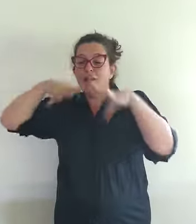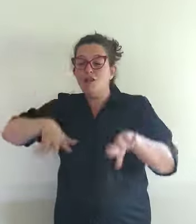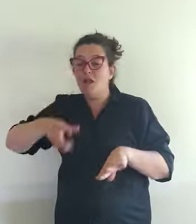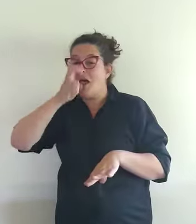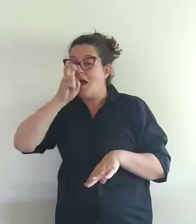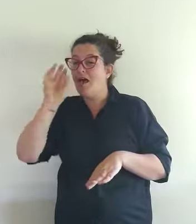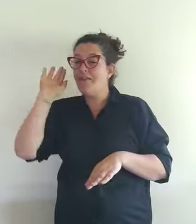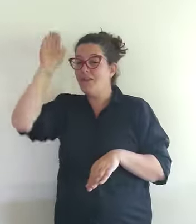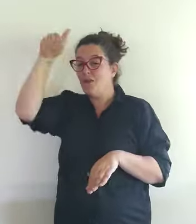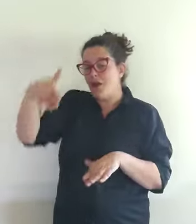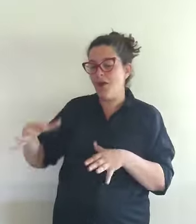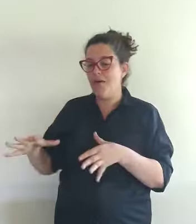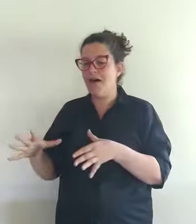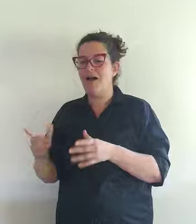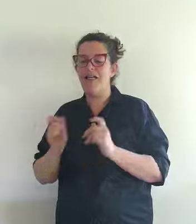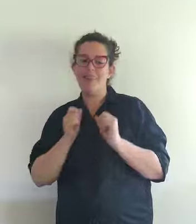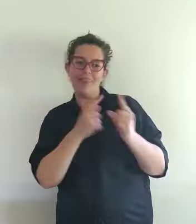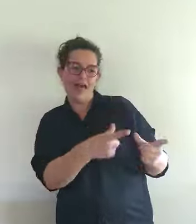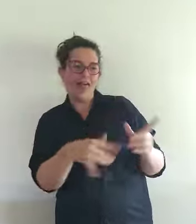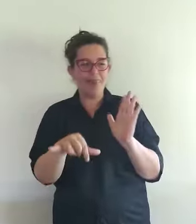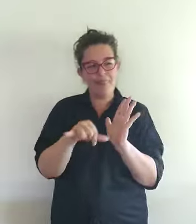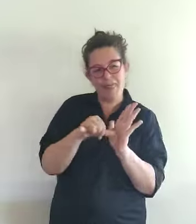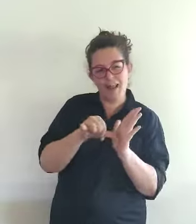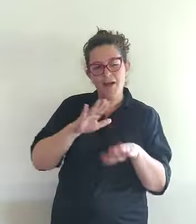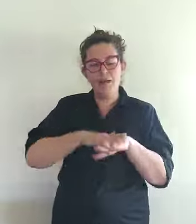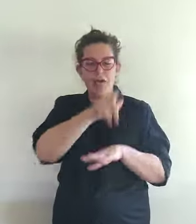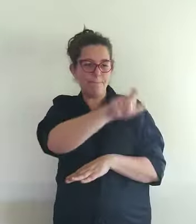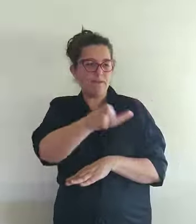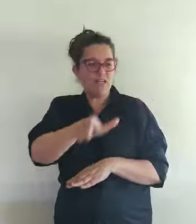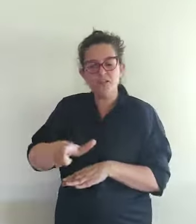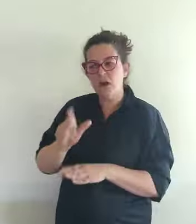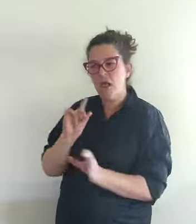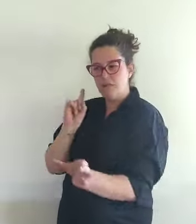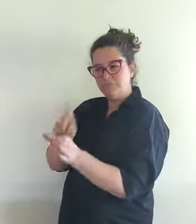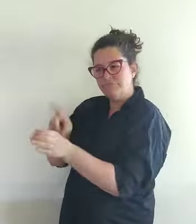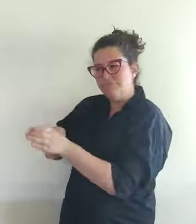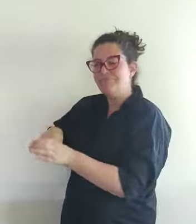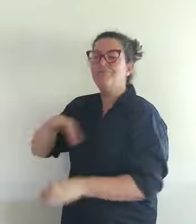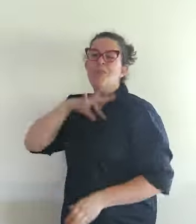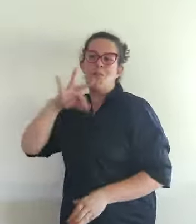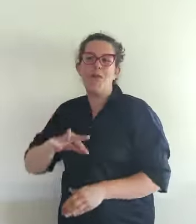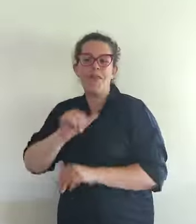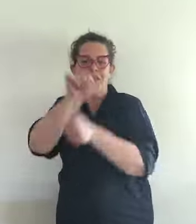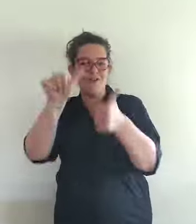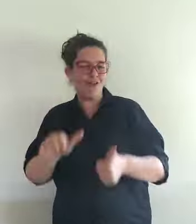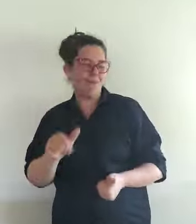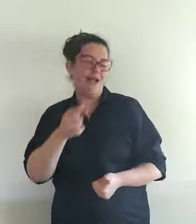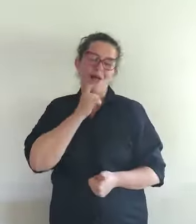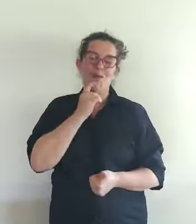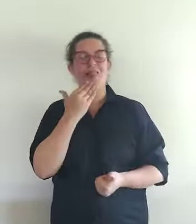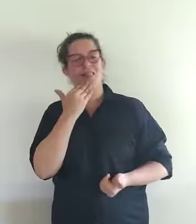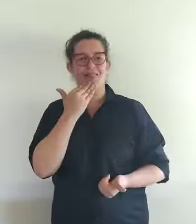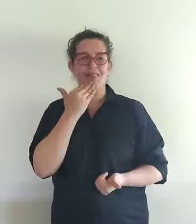tomando la forma de un museo viviente, en el que se puede ver, oler,